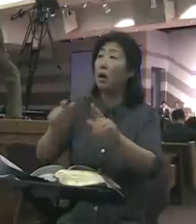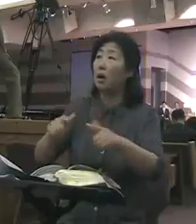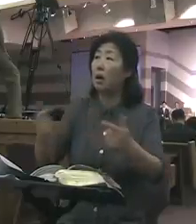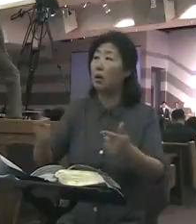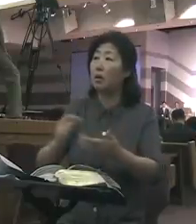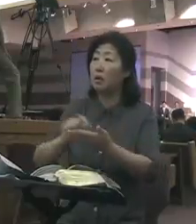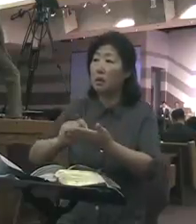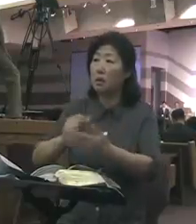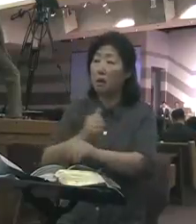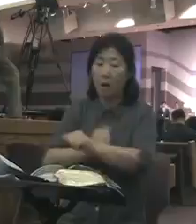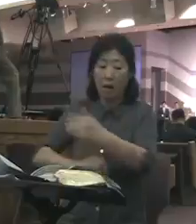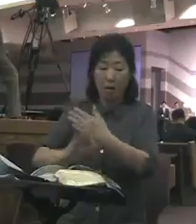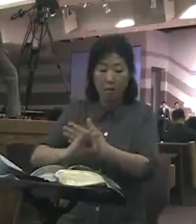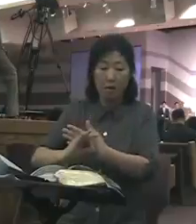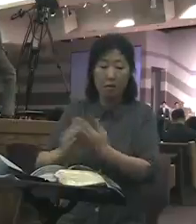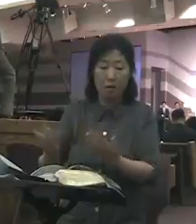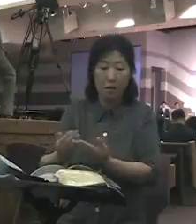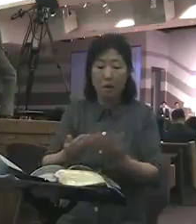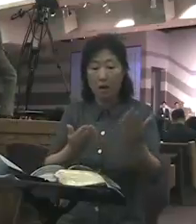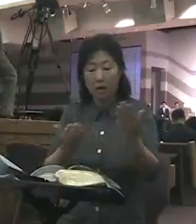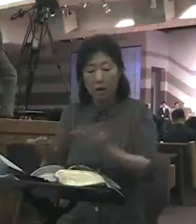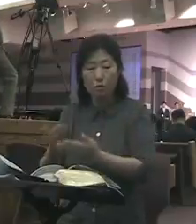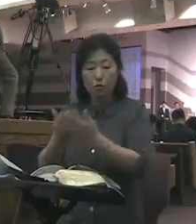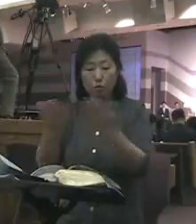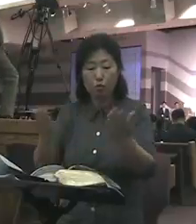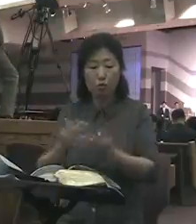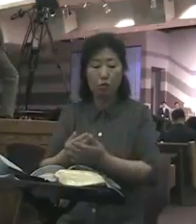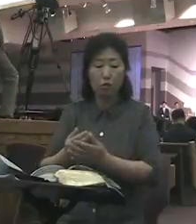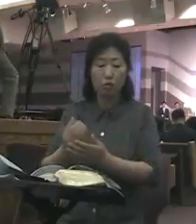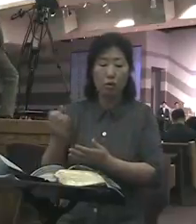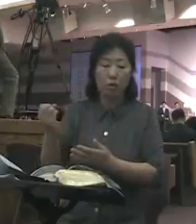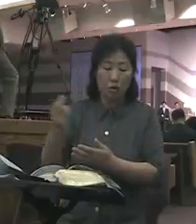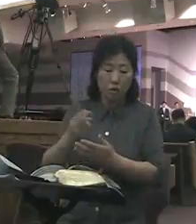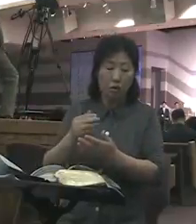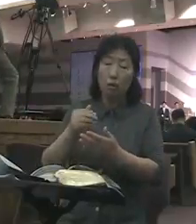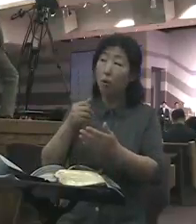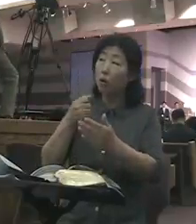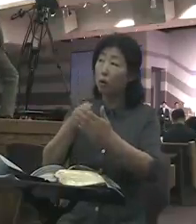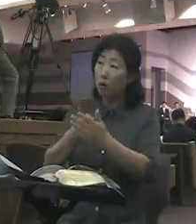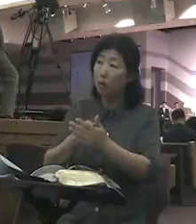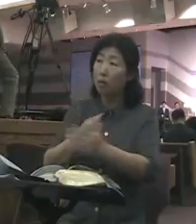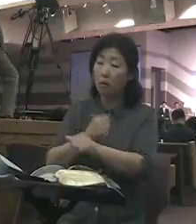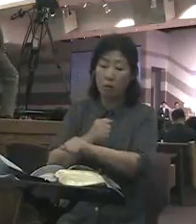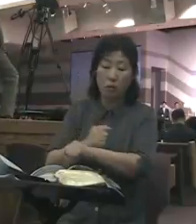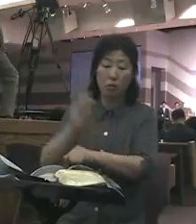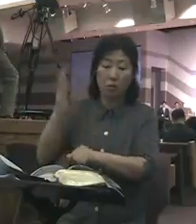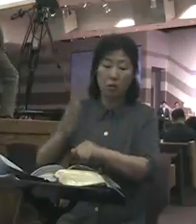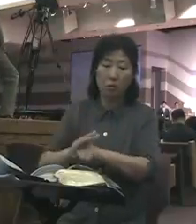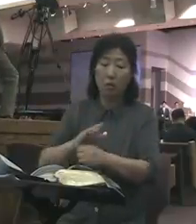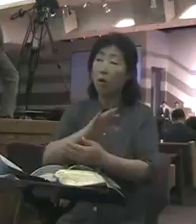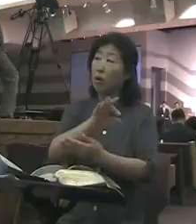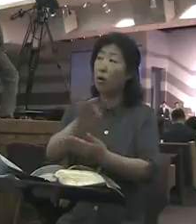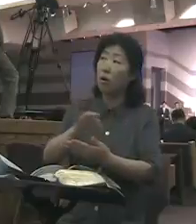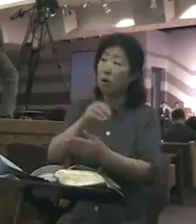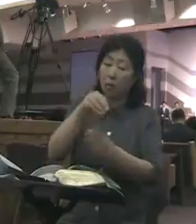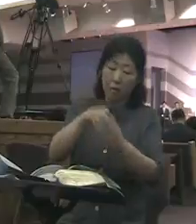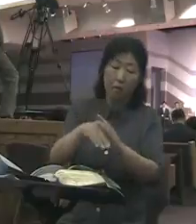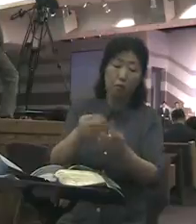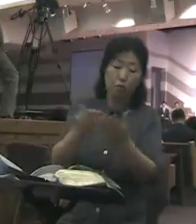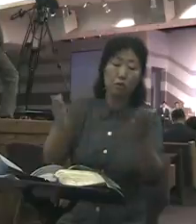하시면 저희가 사역을 안내해 드리고요. 그리고 나서 결정하셔도 되겠습니다. 헌금함에 넣어주시면 되겠습니다.